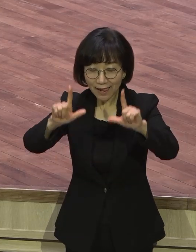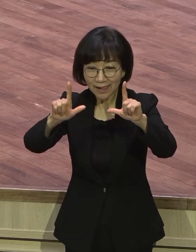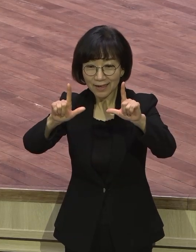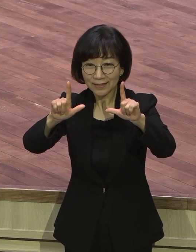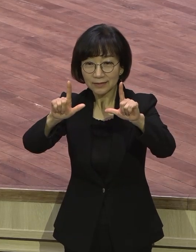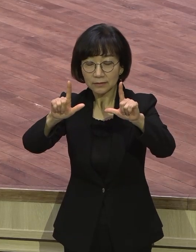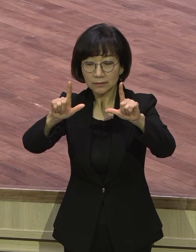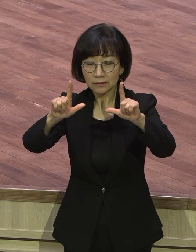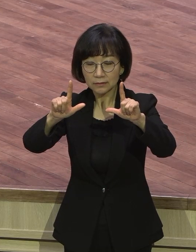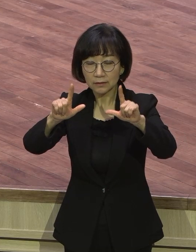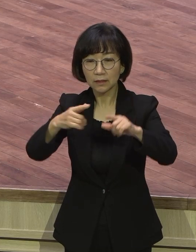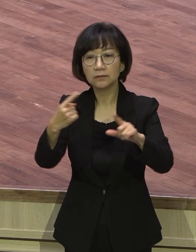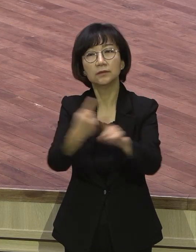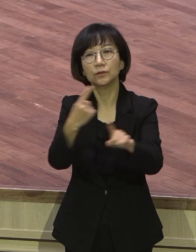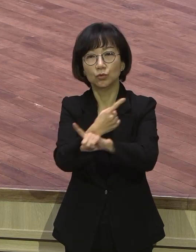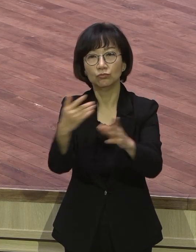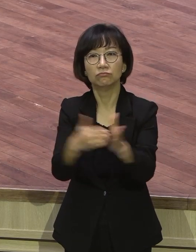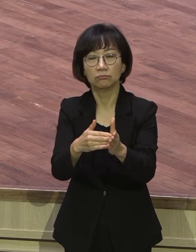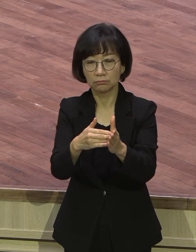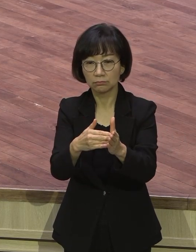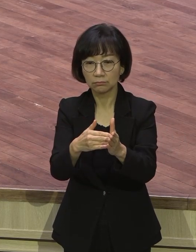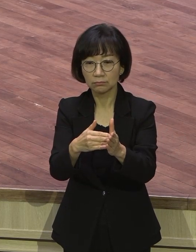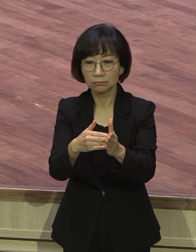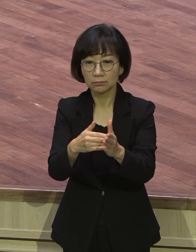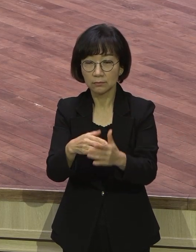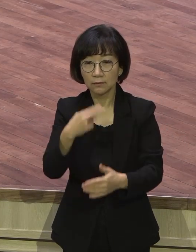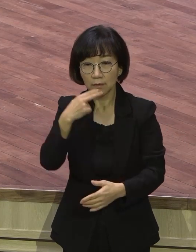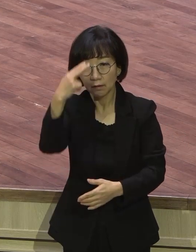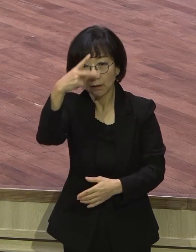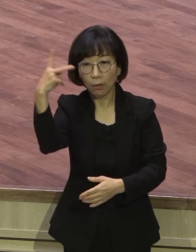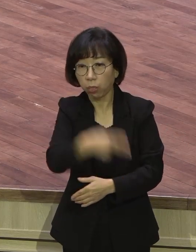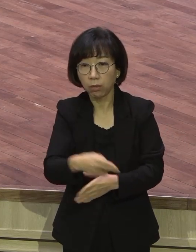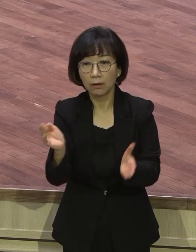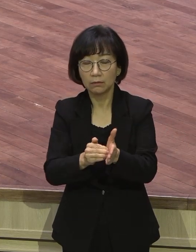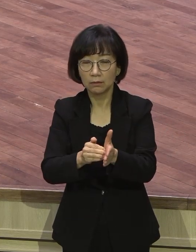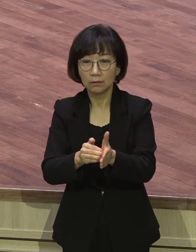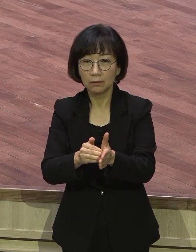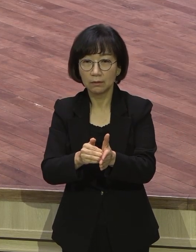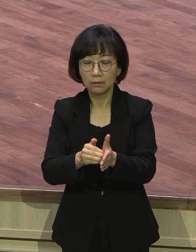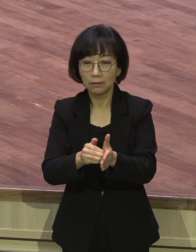치유가 되어버렸대요. 술이 끊어져 버렸대요.